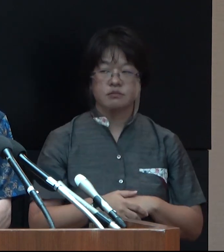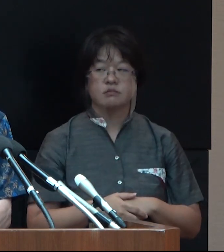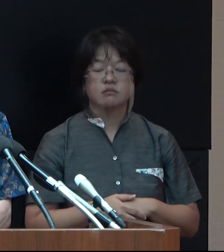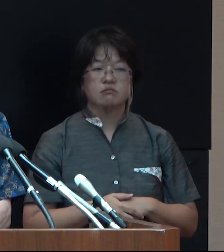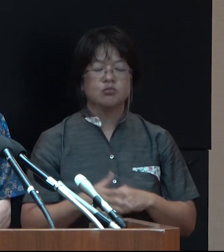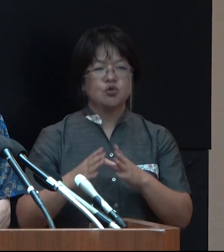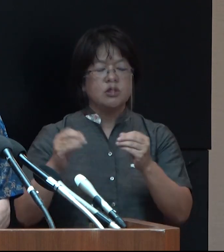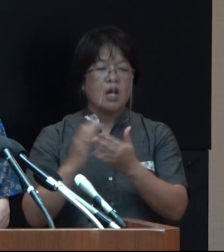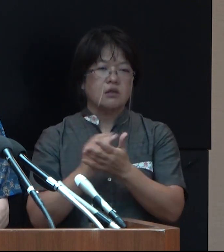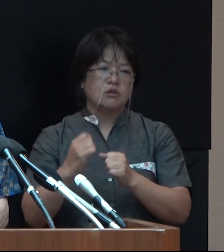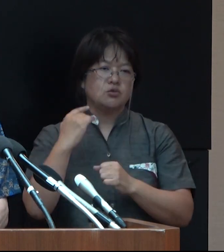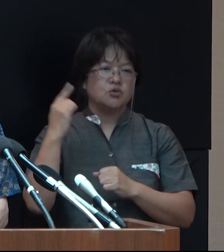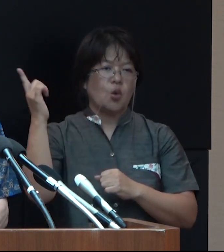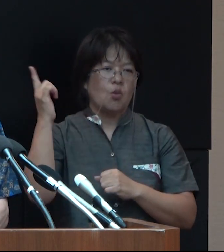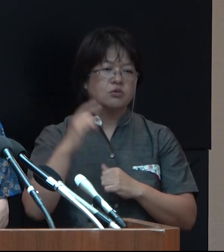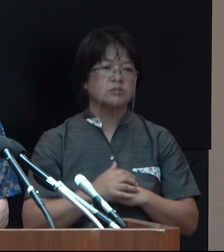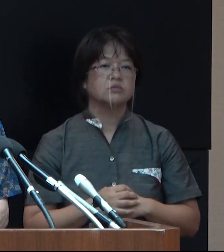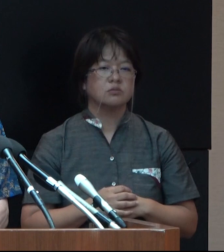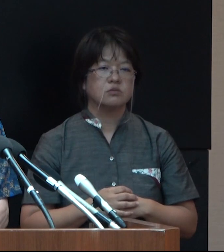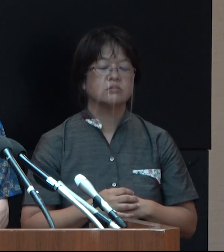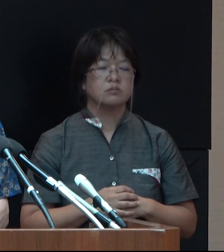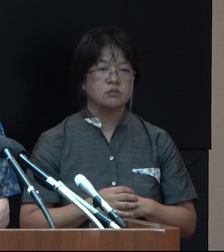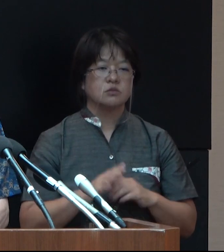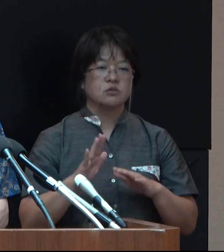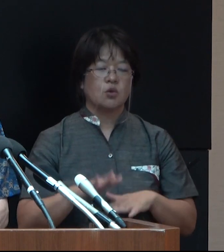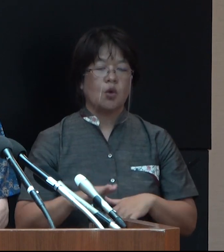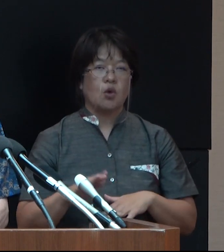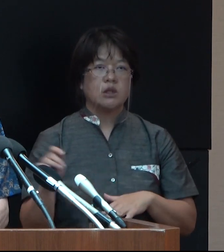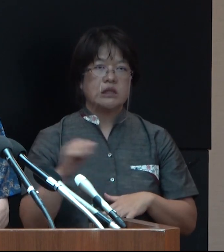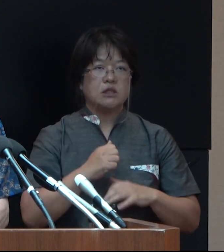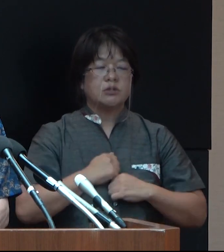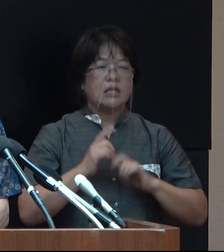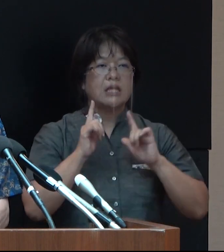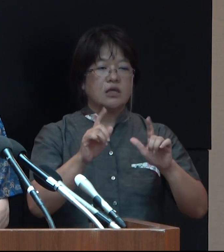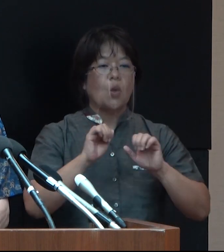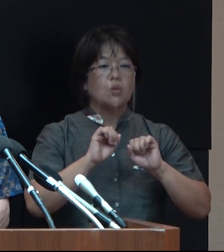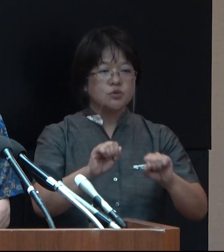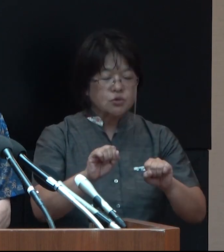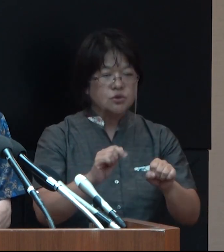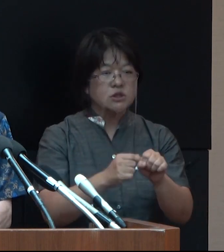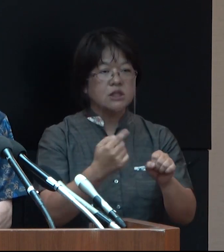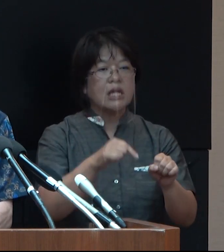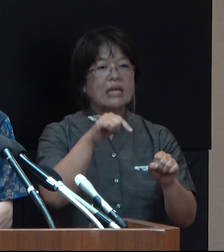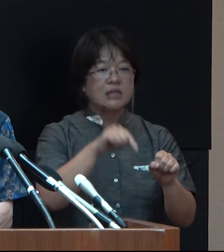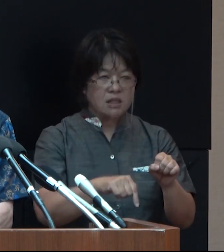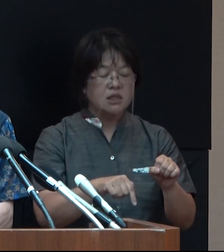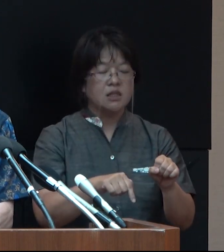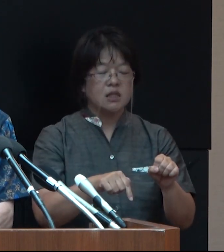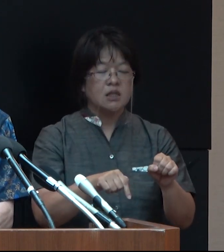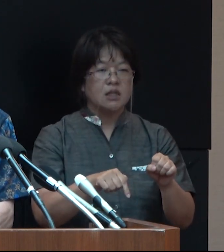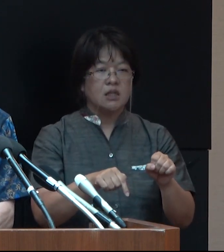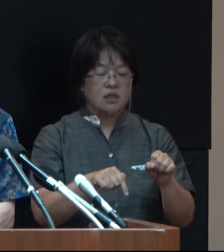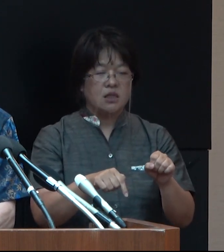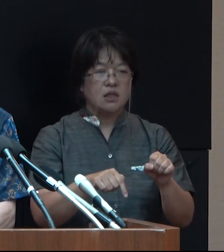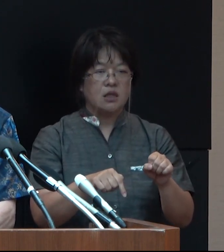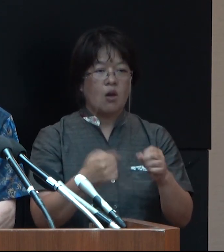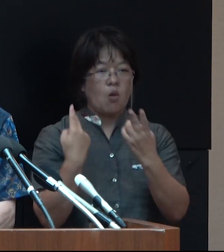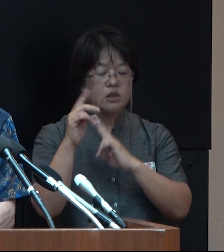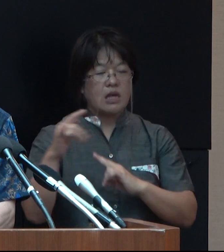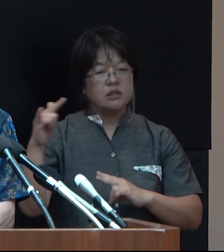はこの機会に、旅行されることが逆に旅行する方にリスクを負わせることになってしまうということの